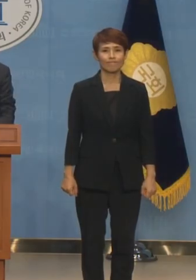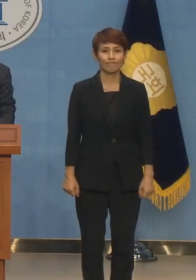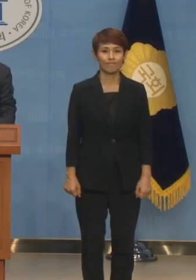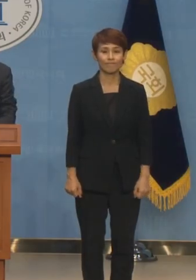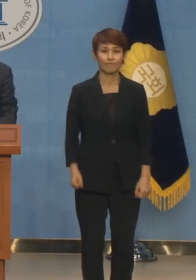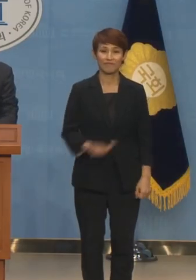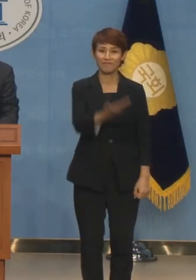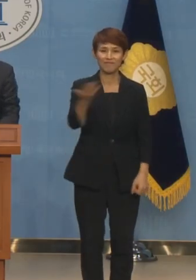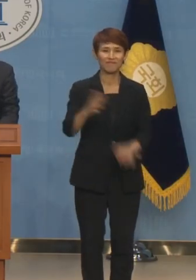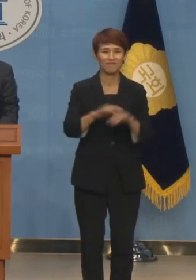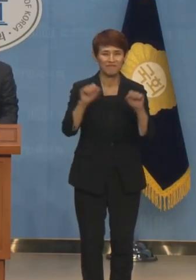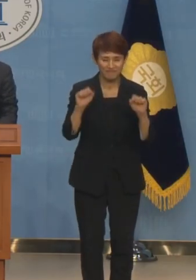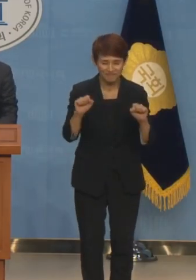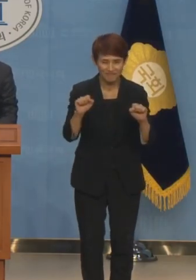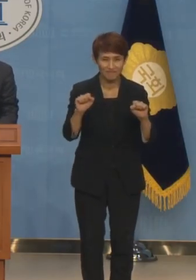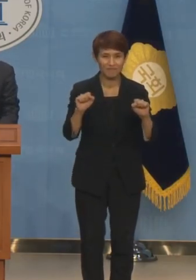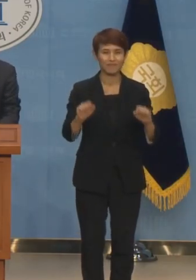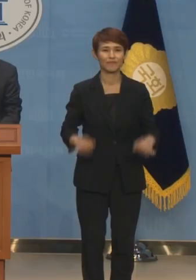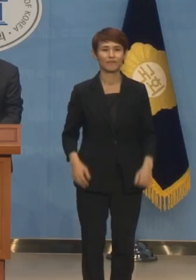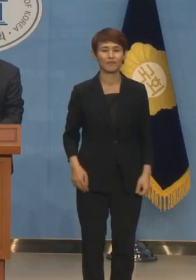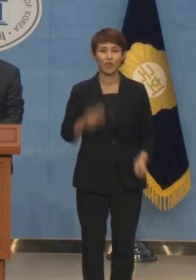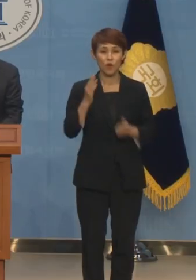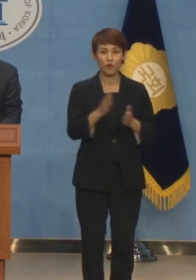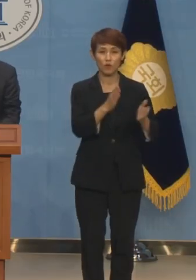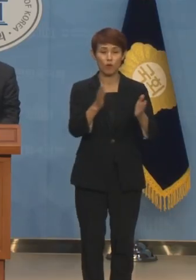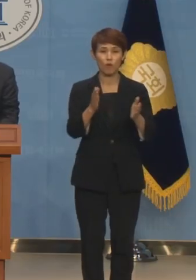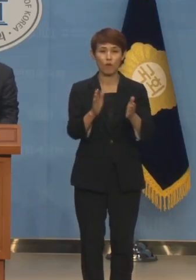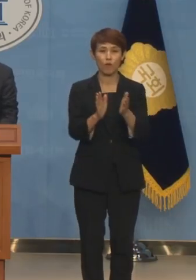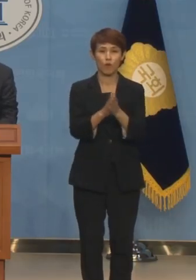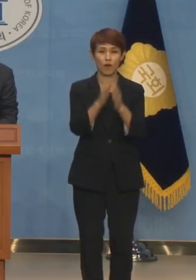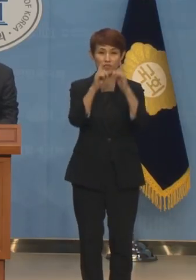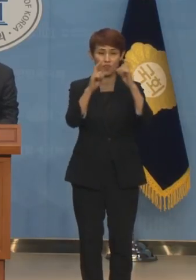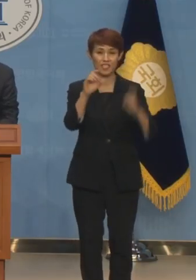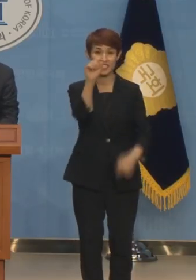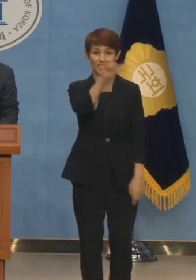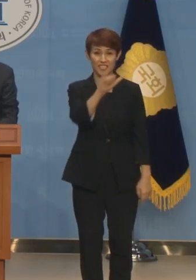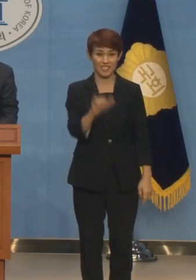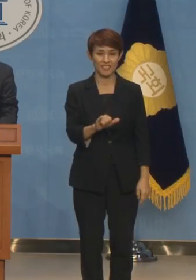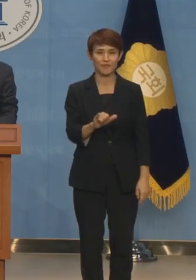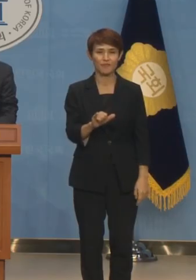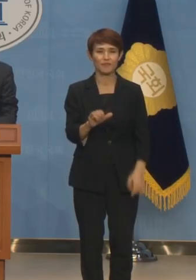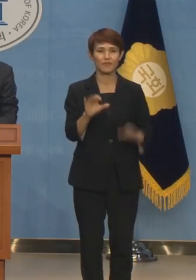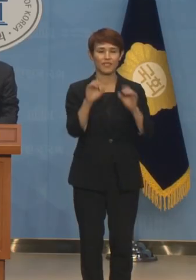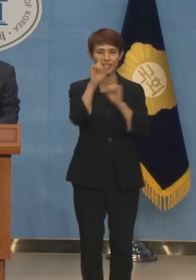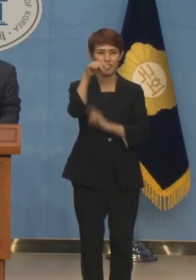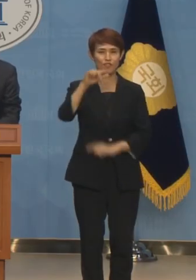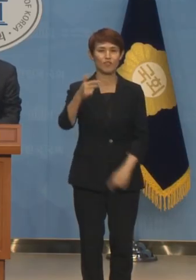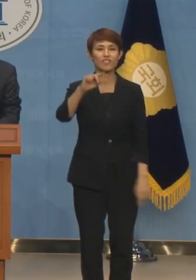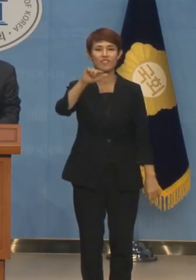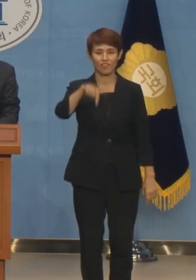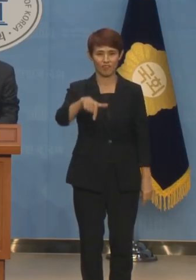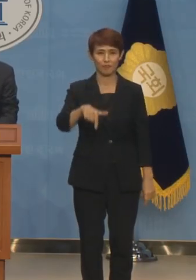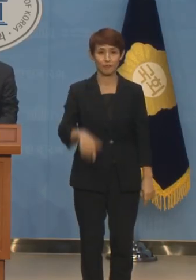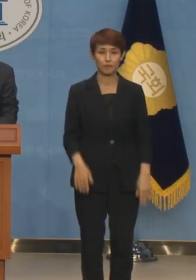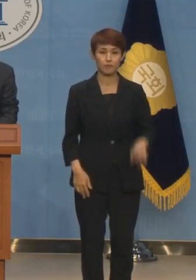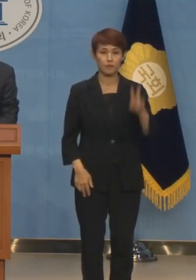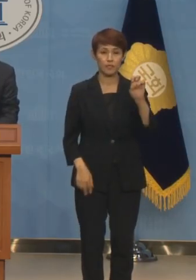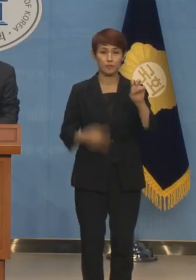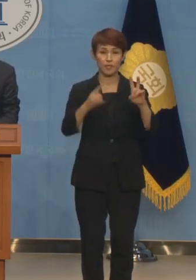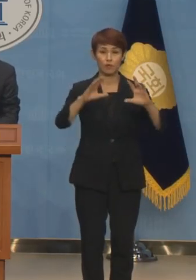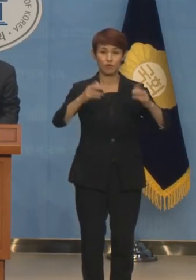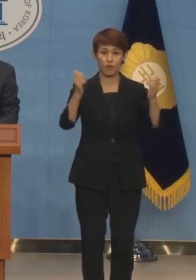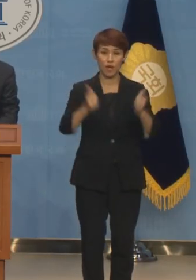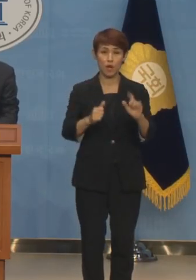국민 여러분 안녕하십니까? 경기도 화성시 을 국회의원 이준석입니다. 제22대 국회 제1호